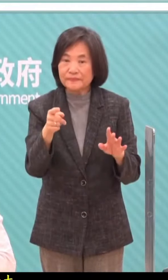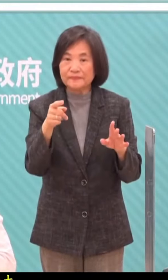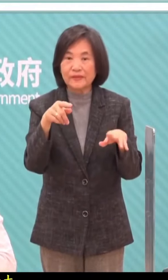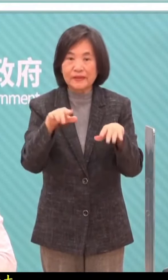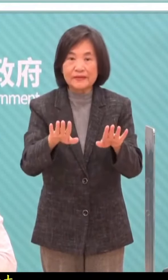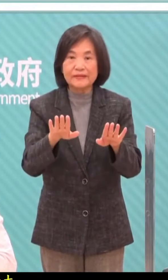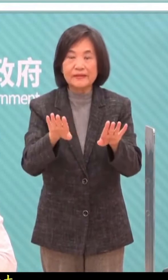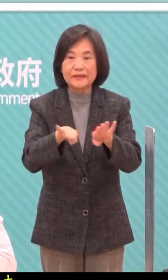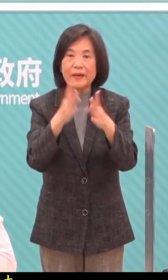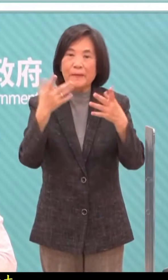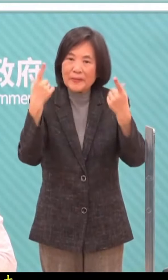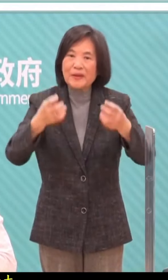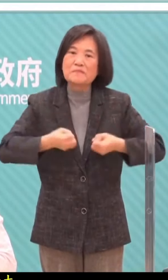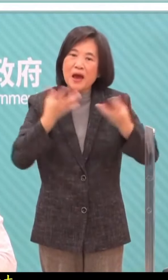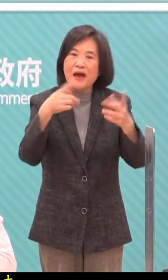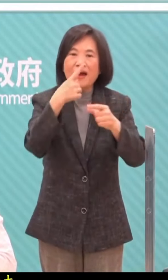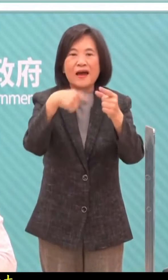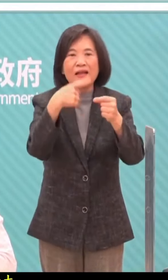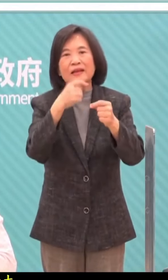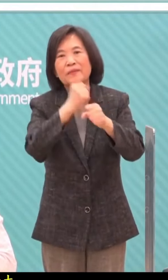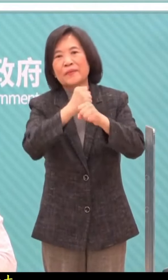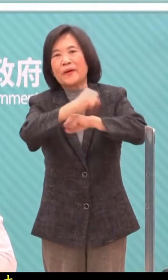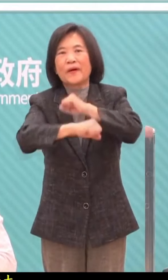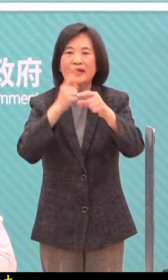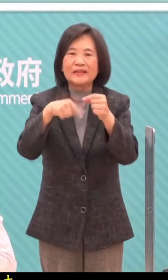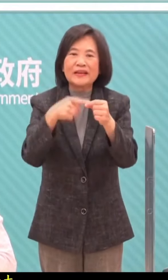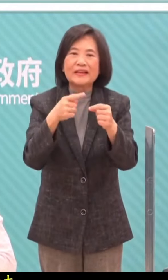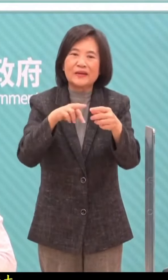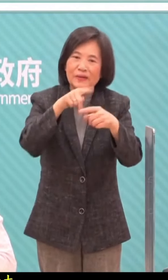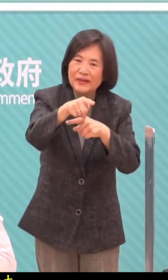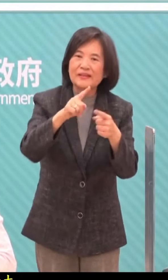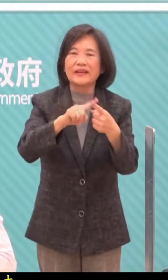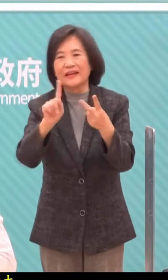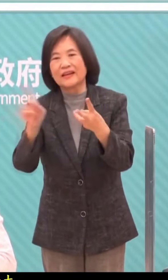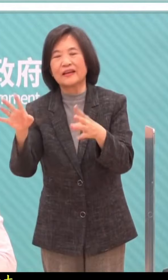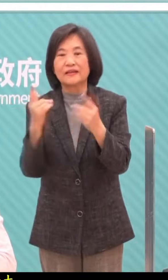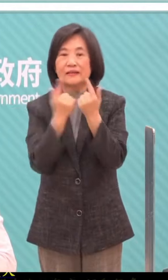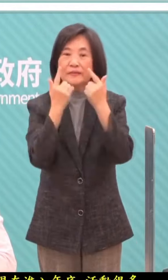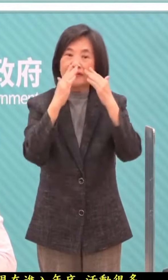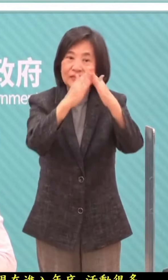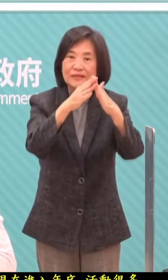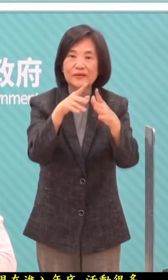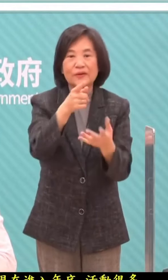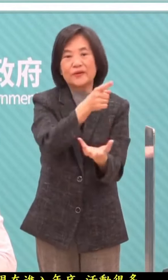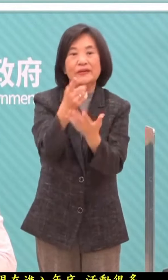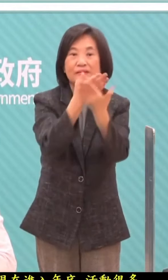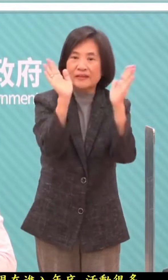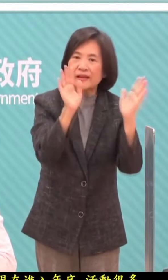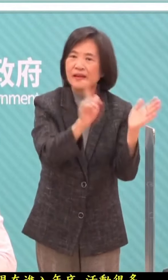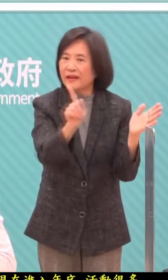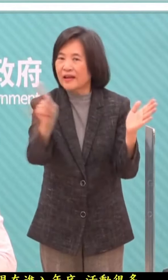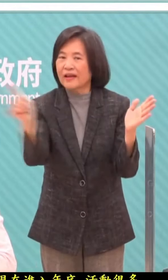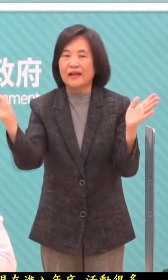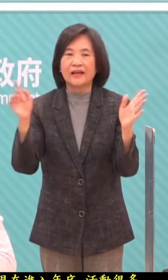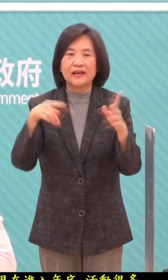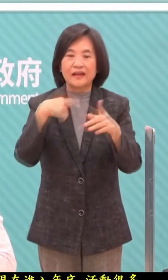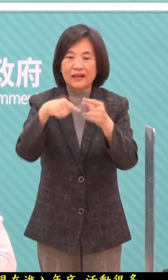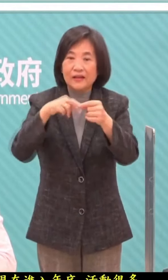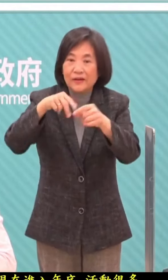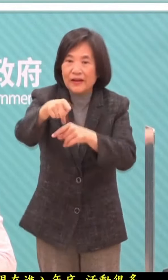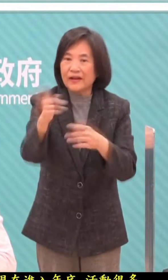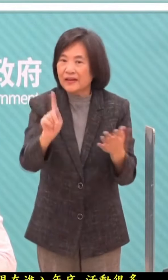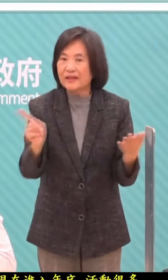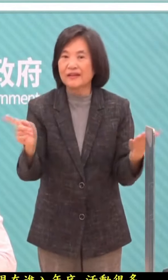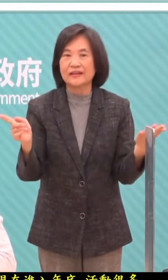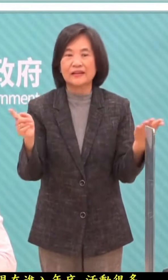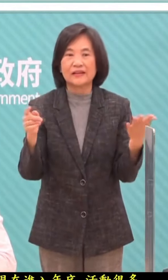因为现在已经开始进入那个年底了，活动相当多了哈。当然有在问台北灯节来，哦，这个什么跨年啊，还有这